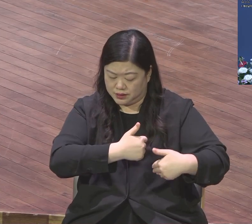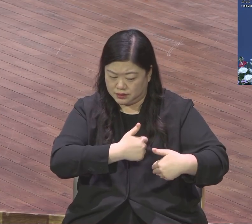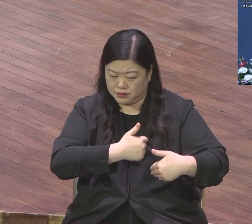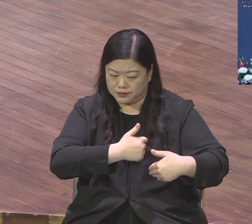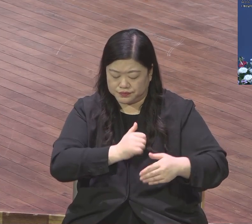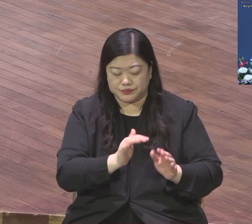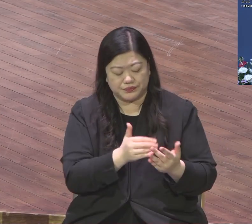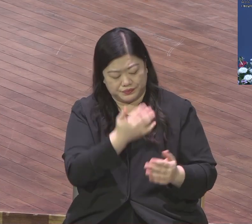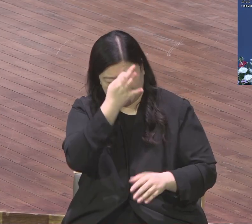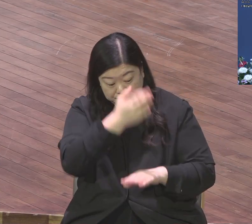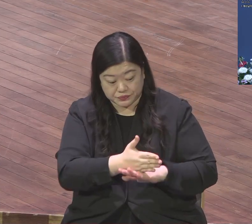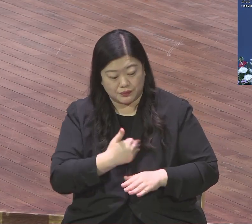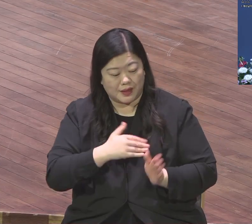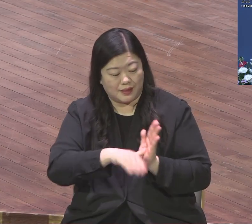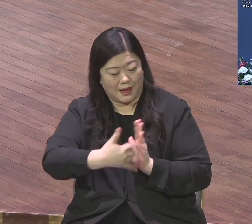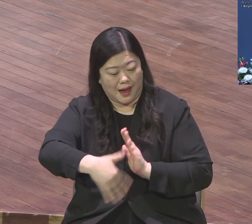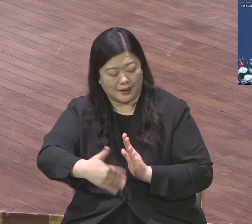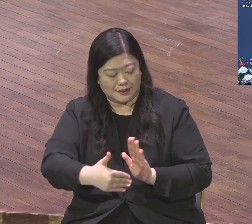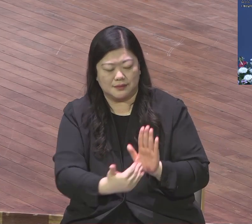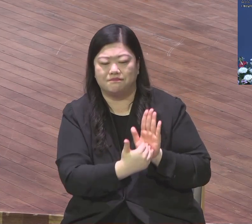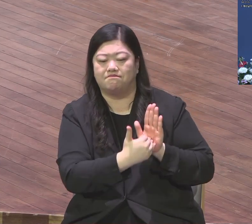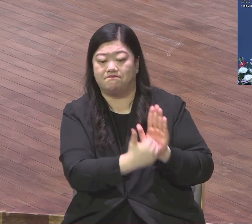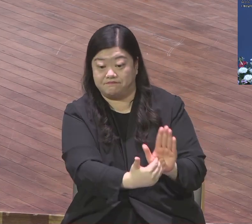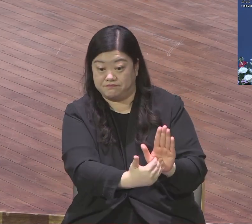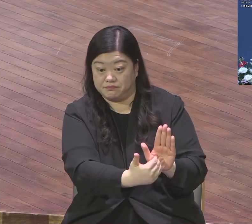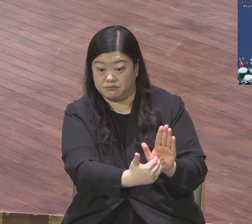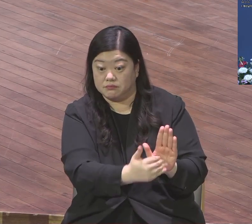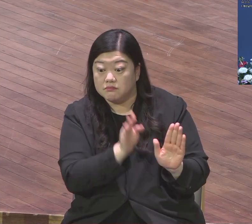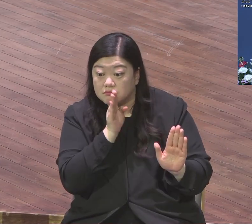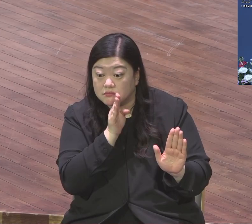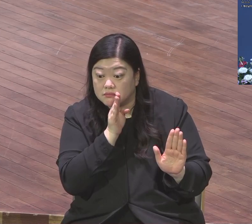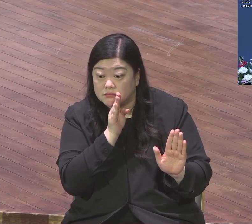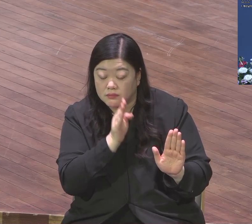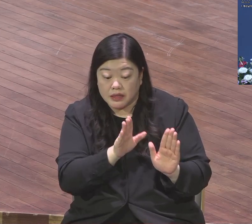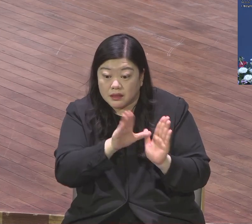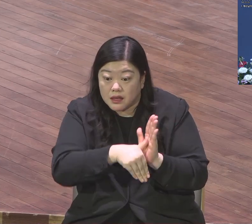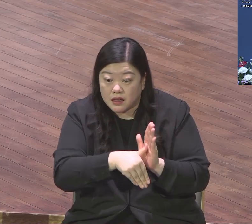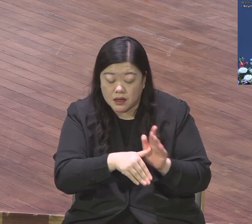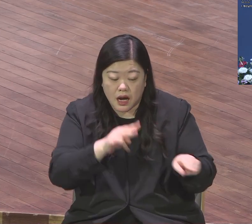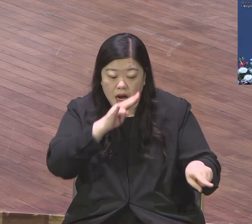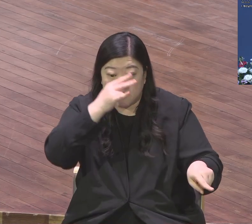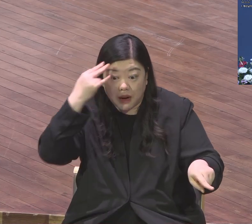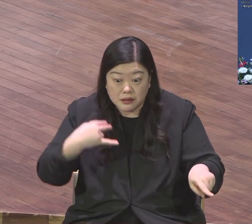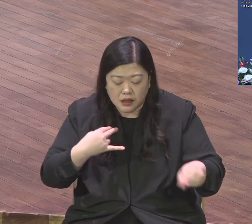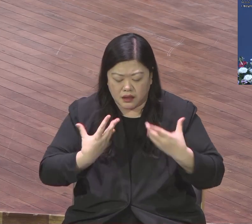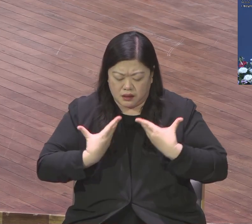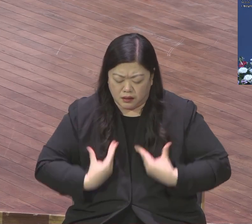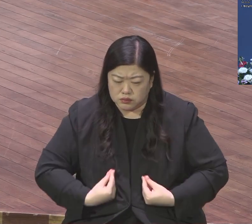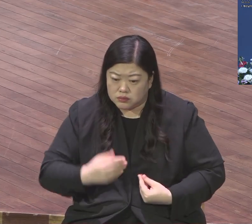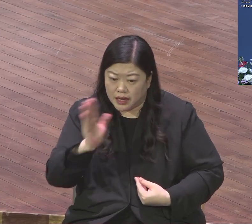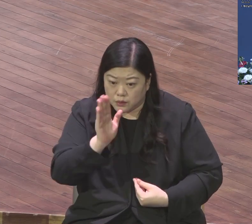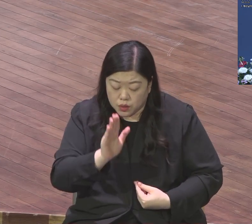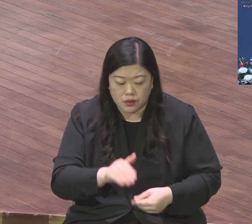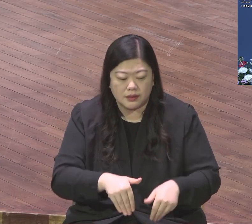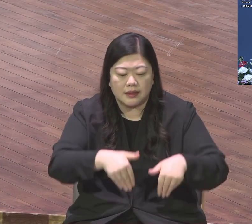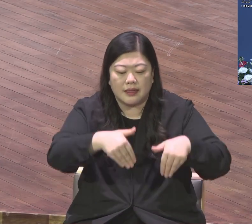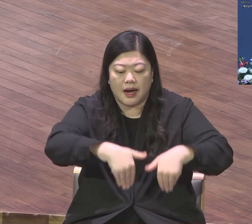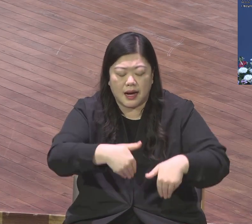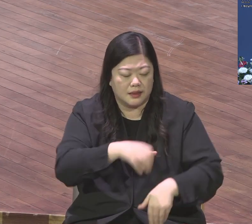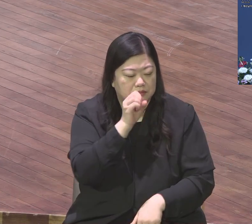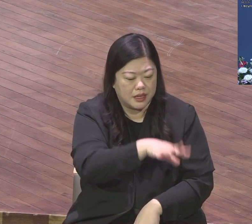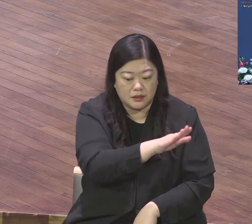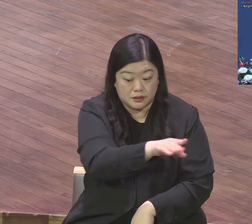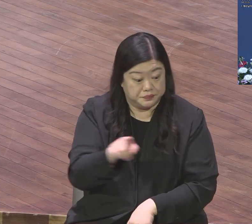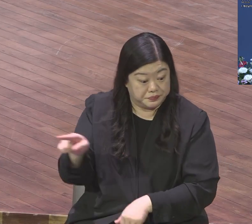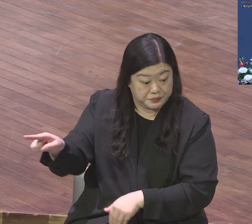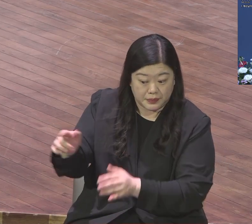불구하고 마리아가 집안의 하인들에게 예수님이 무슨 말씀을 하시든지 그대로